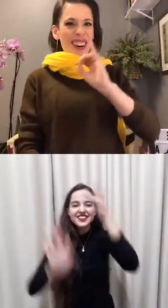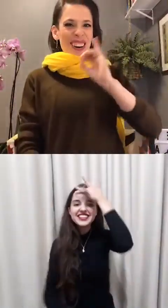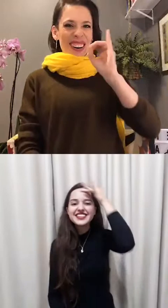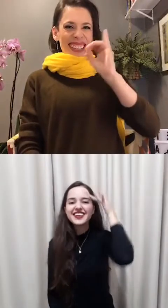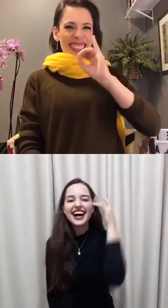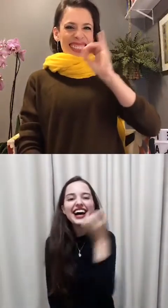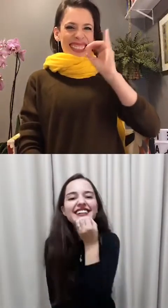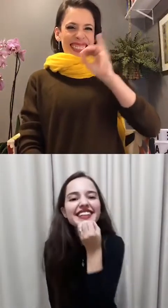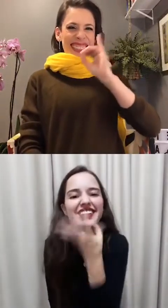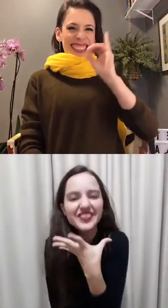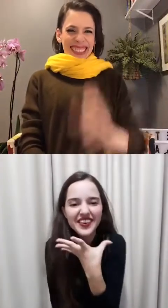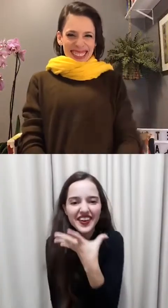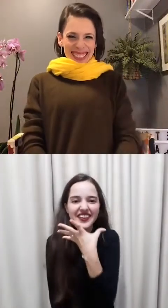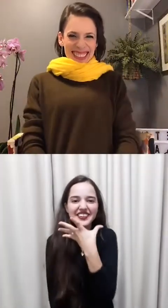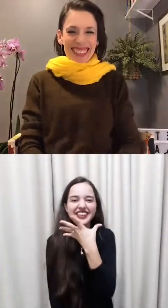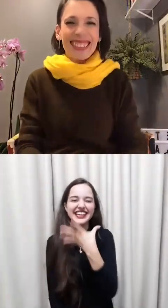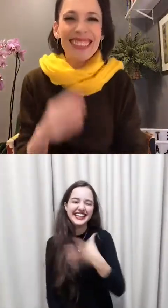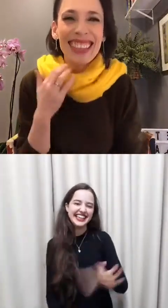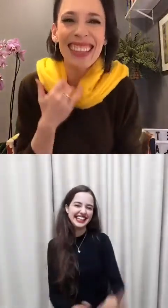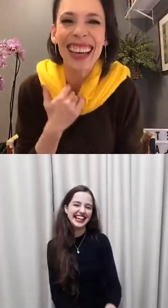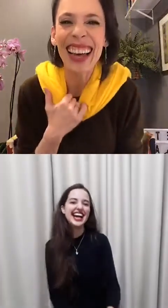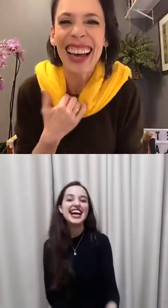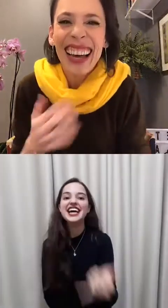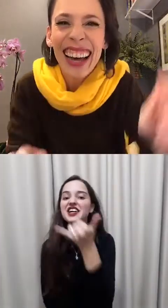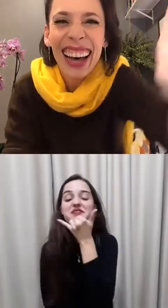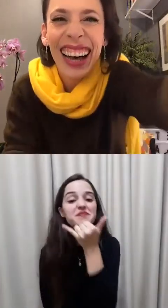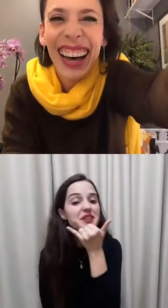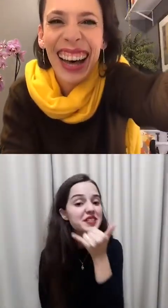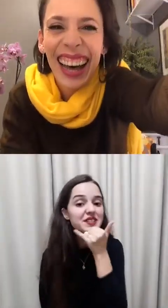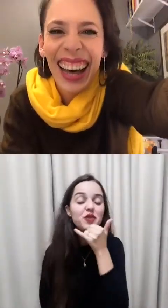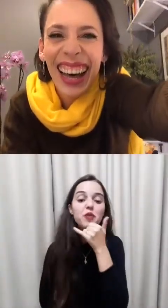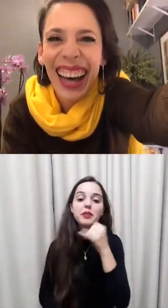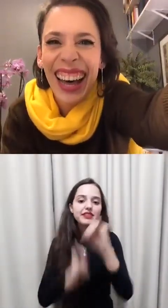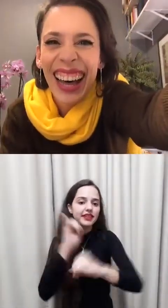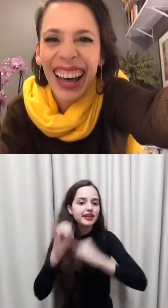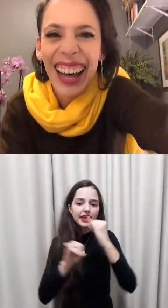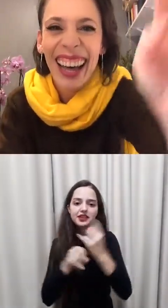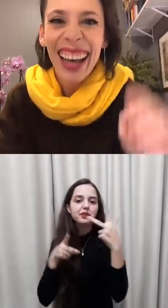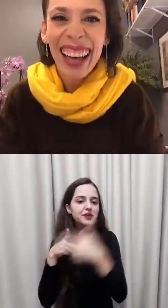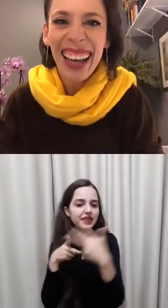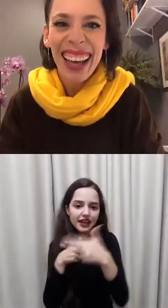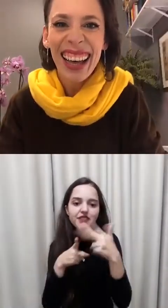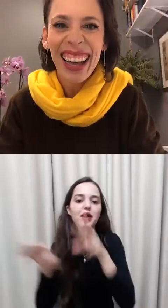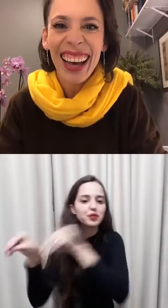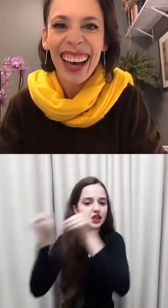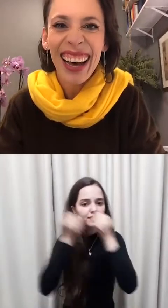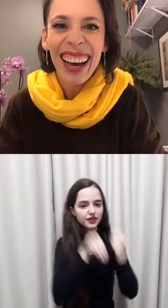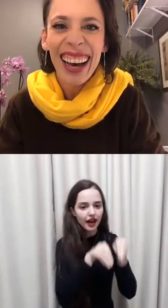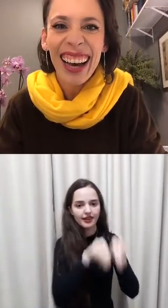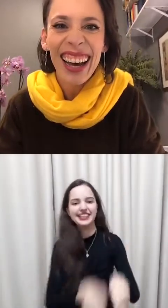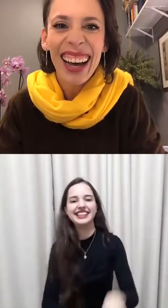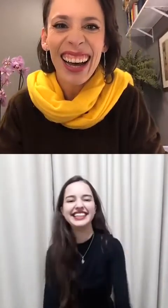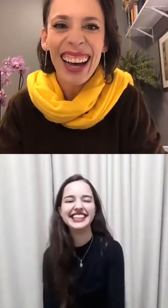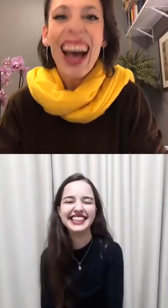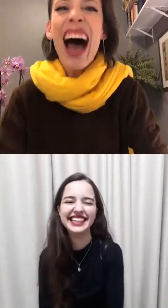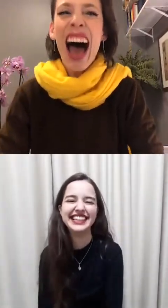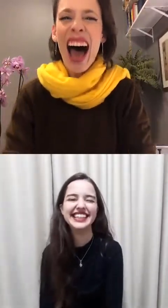Oi, pessoal, tudo bom? Me desculpa, minha internet começou a travar, mudei de lugar.